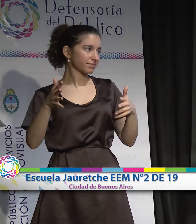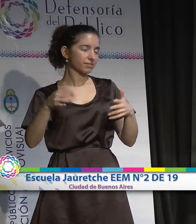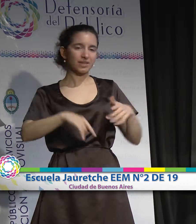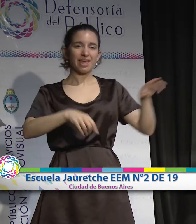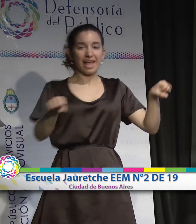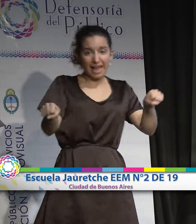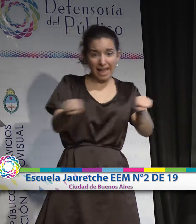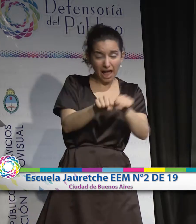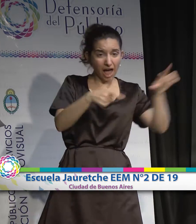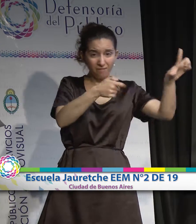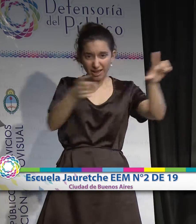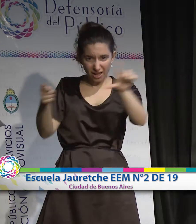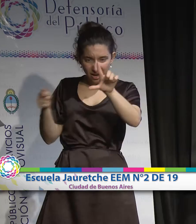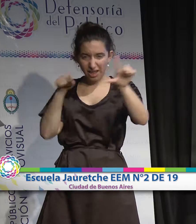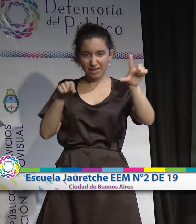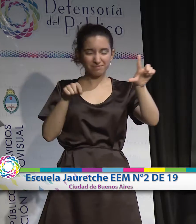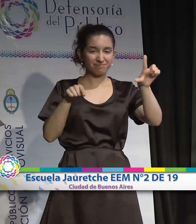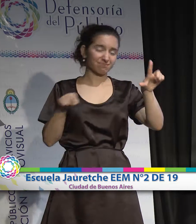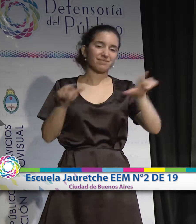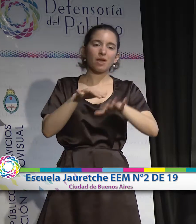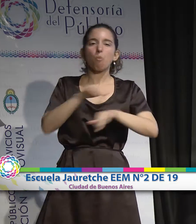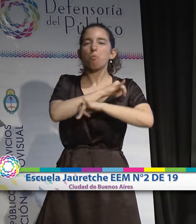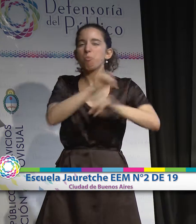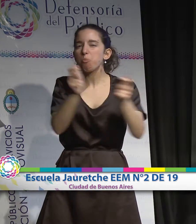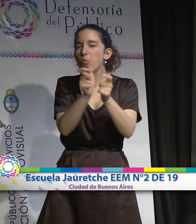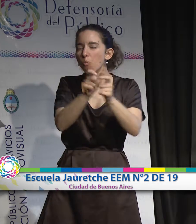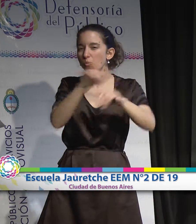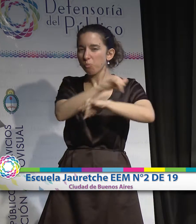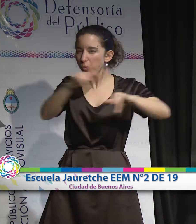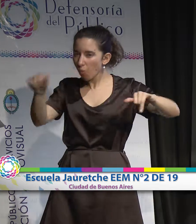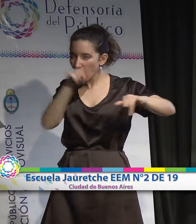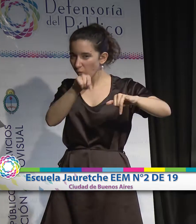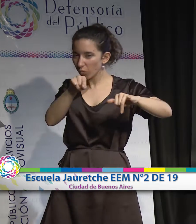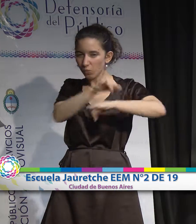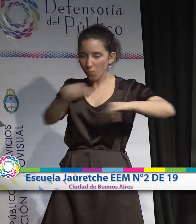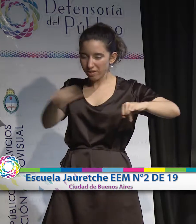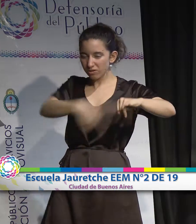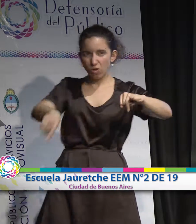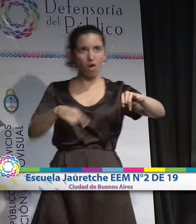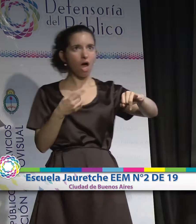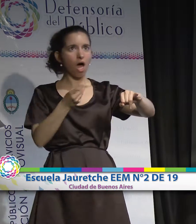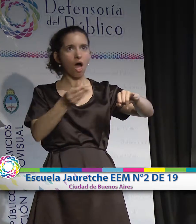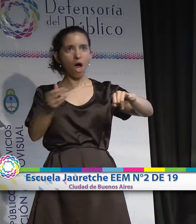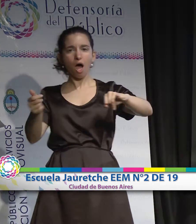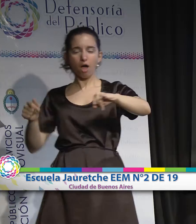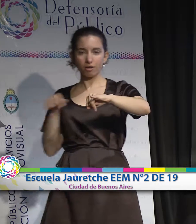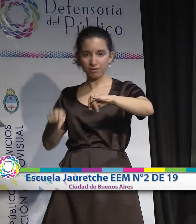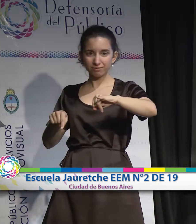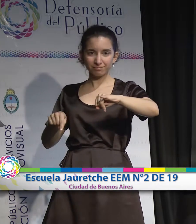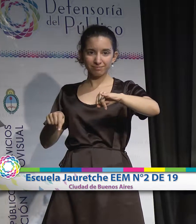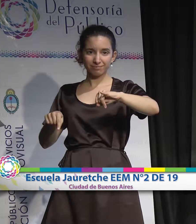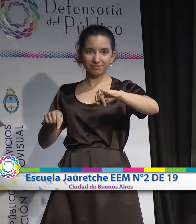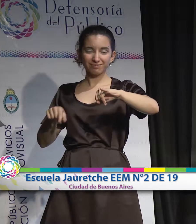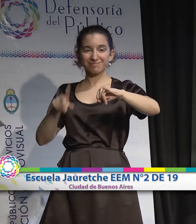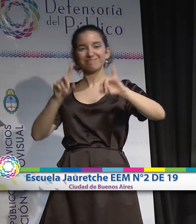de cable, se muestran en los programas de niños, en las publicidades, más sobre productos que ellos puedan consumir. Y